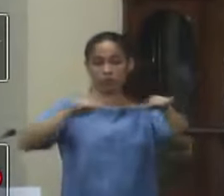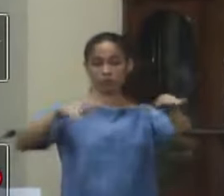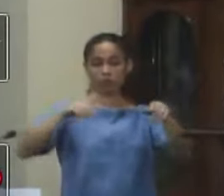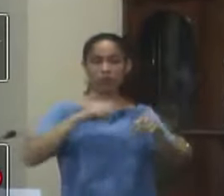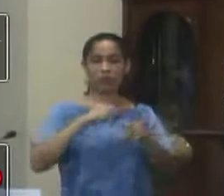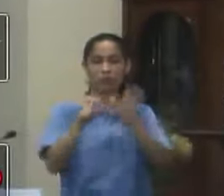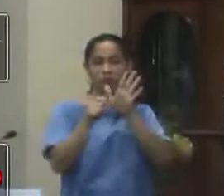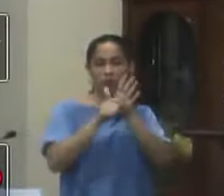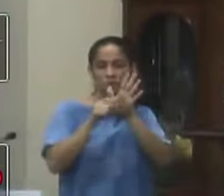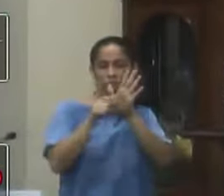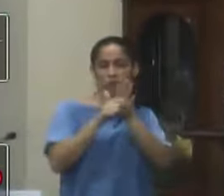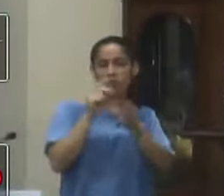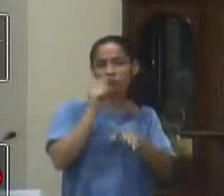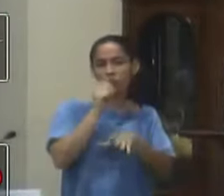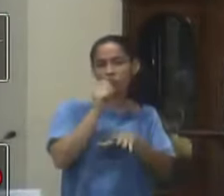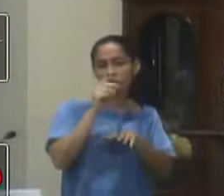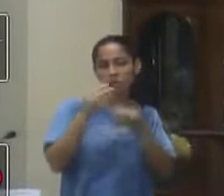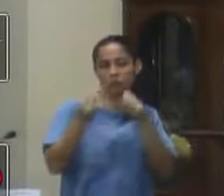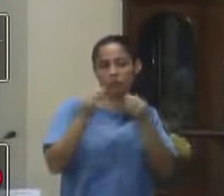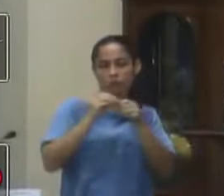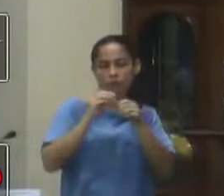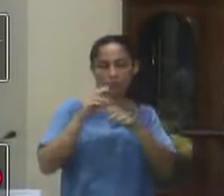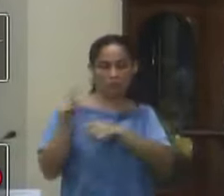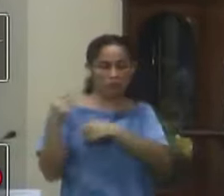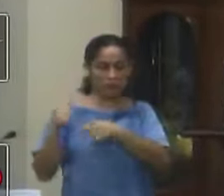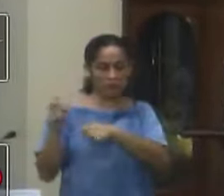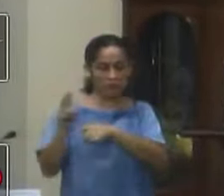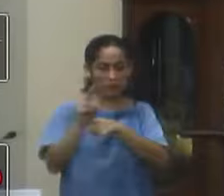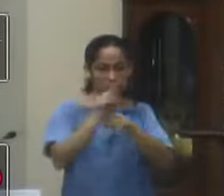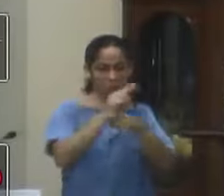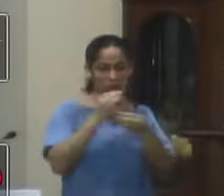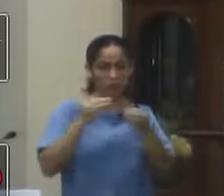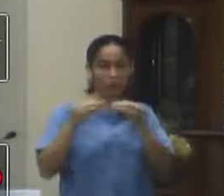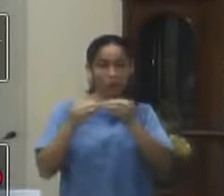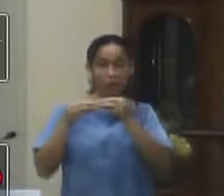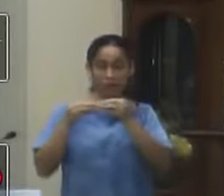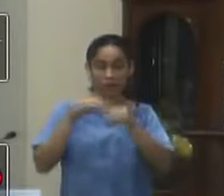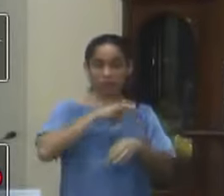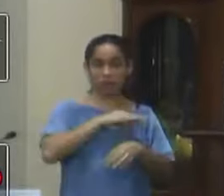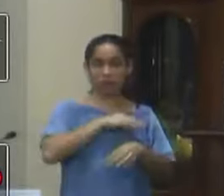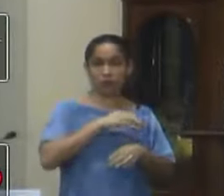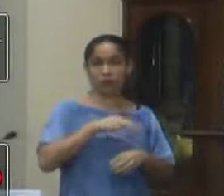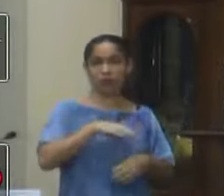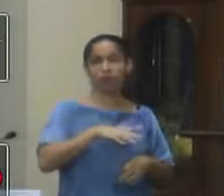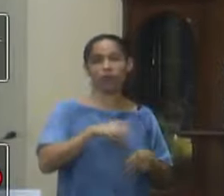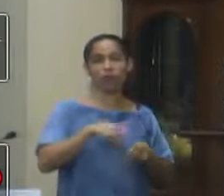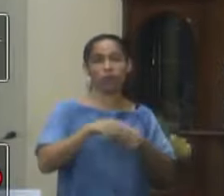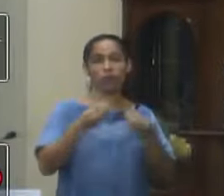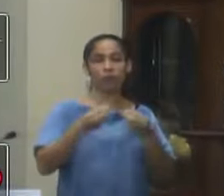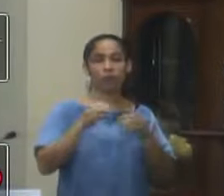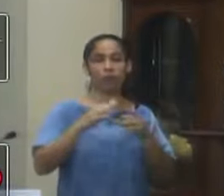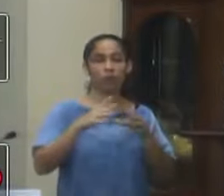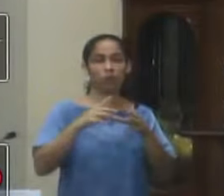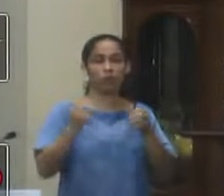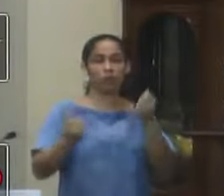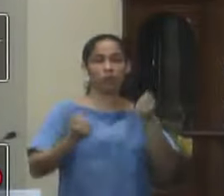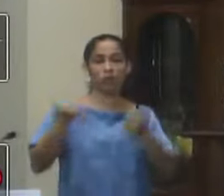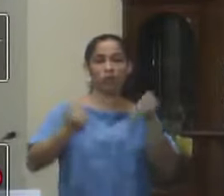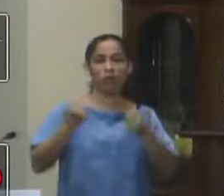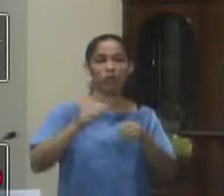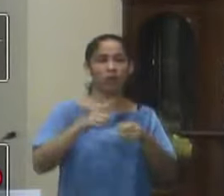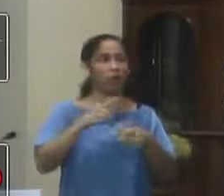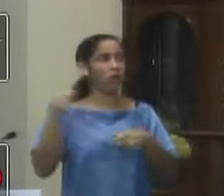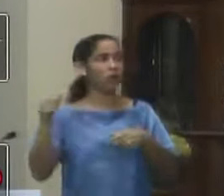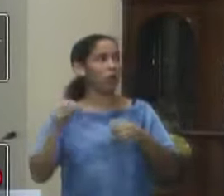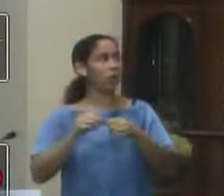drogas, o local estava servindo para que as pessoas fiscalizassem, porque fica perto do batalhão da polícia. Então, o carro da polícia saía para fazer algum tipo